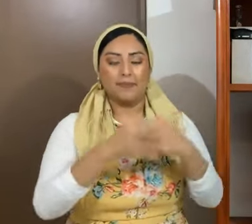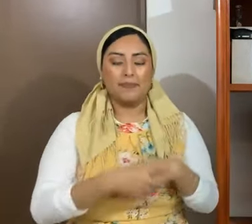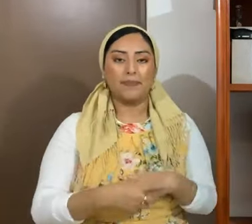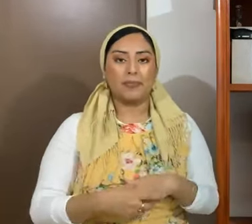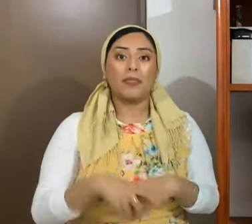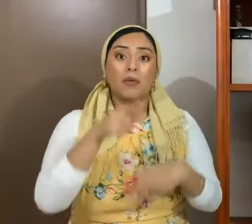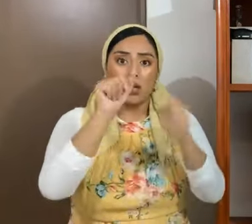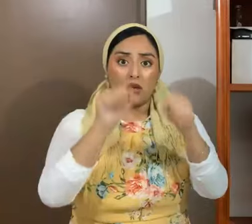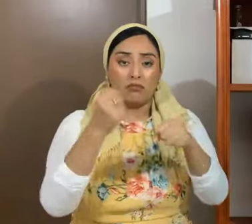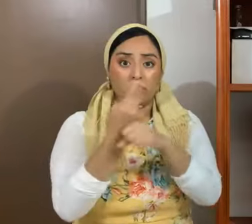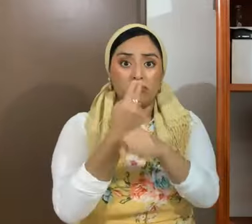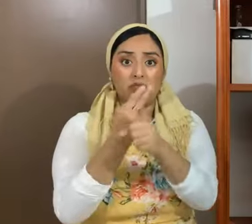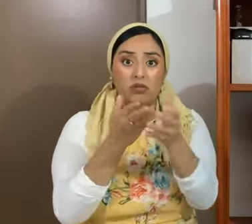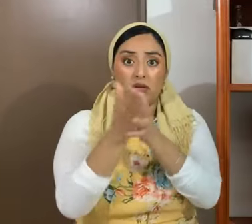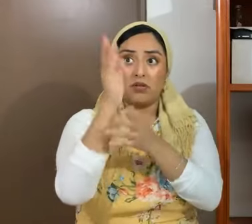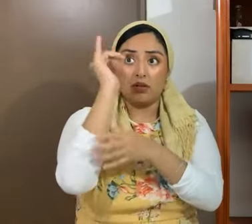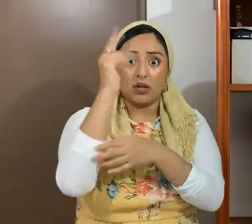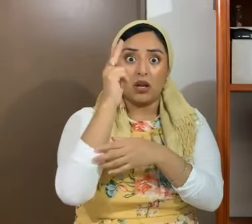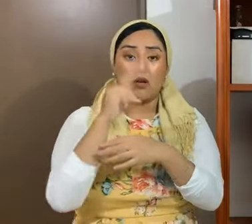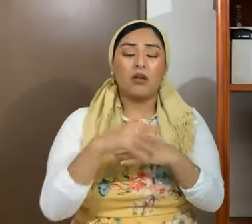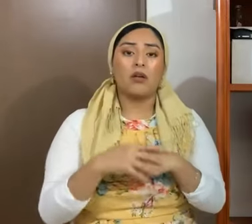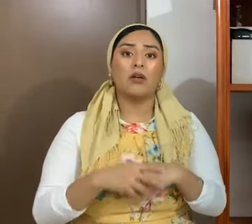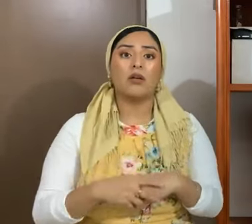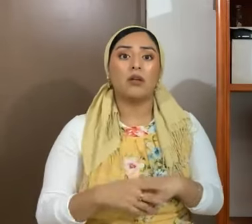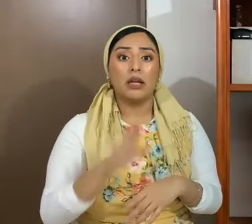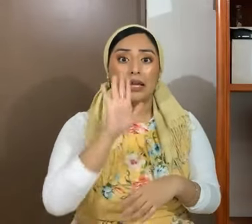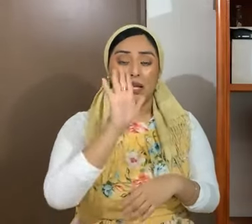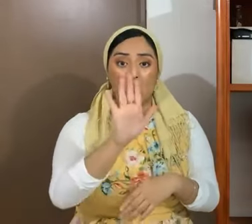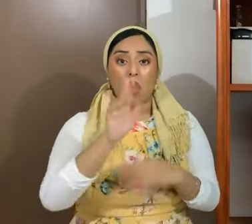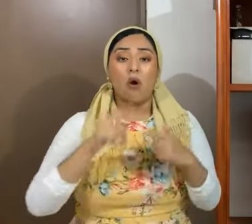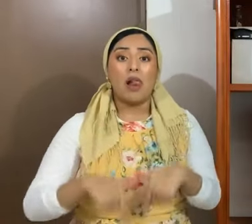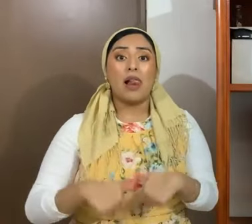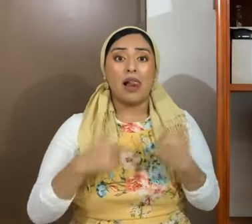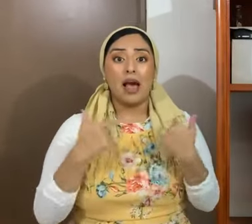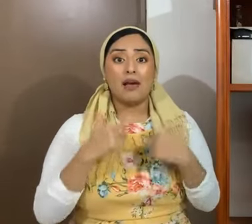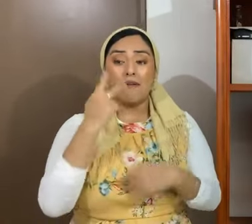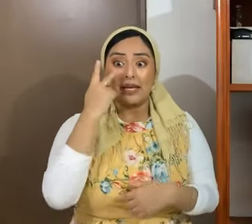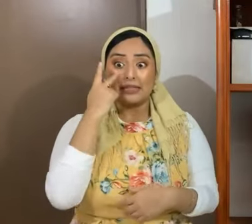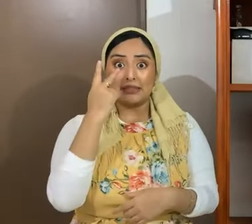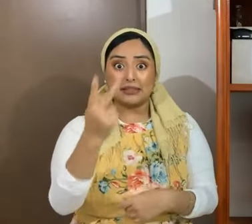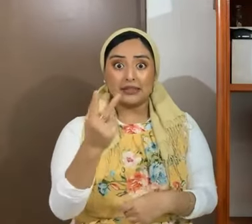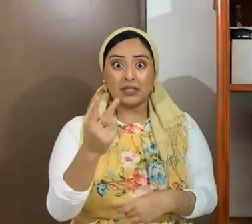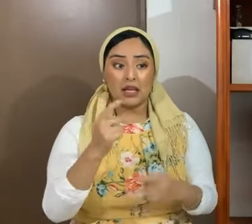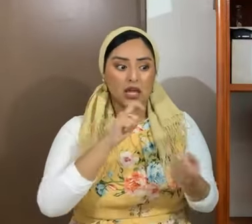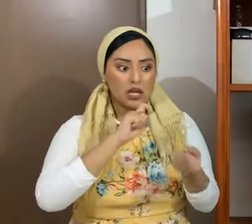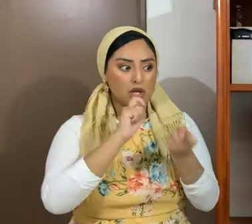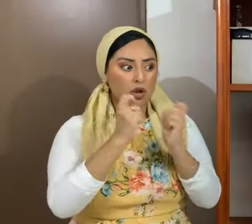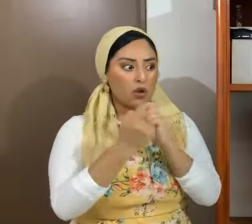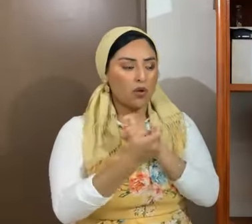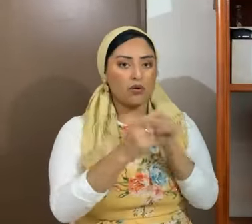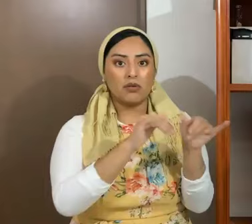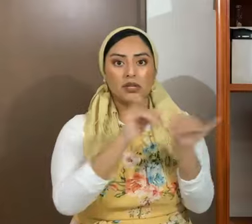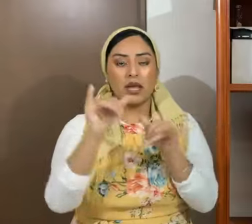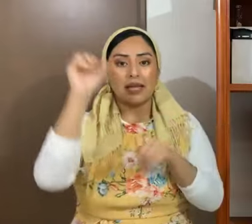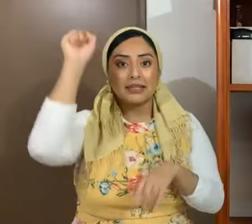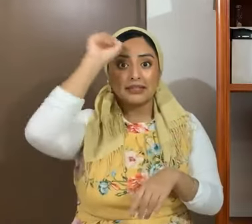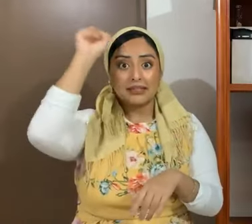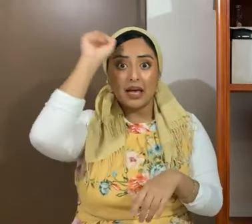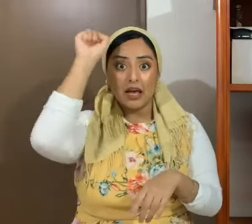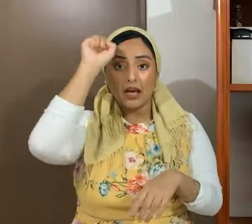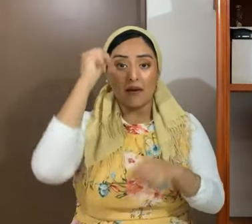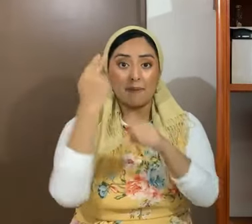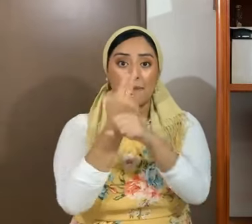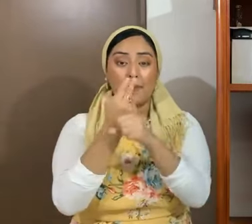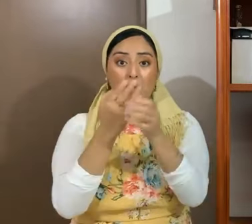Pero tú puedes ser usada por Yahweh de tal forma en que en tu vida veas los resultados de ello, como Sara. Sara